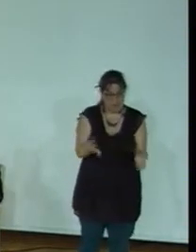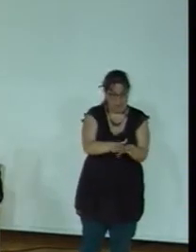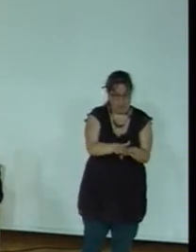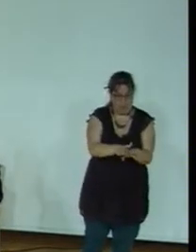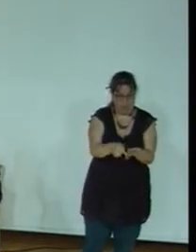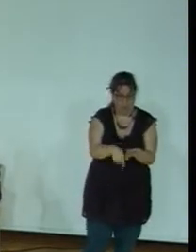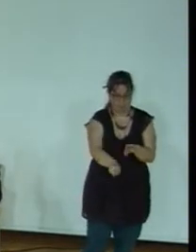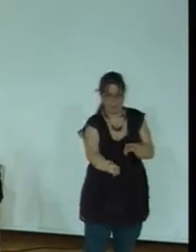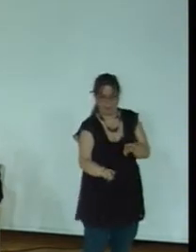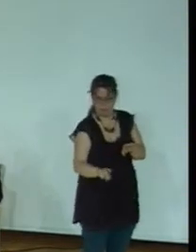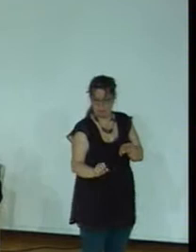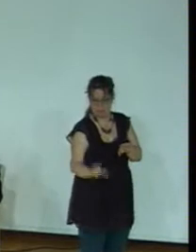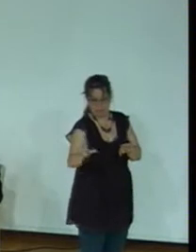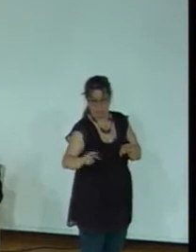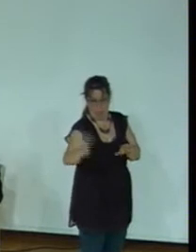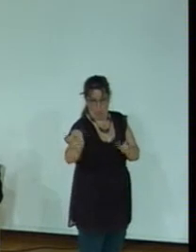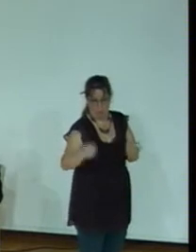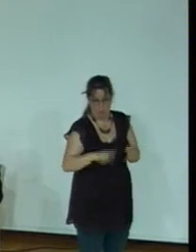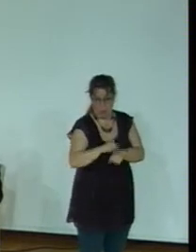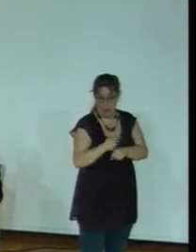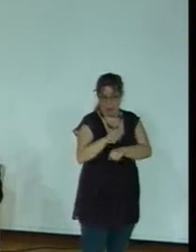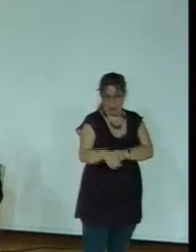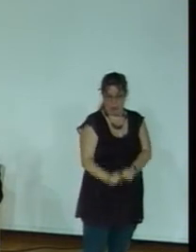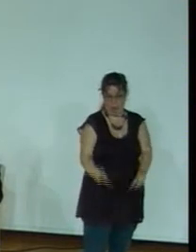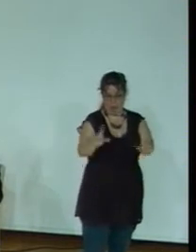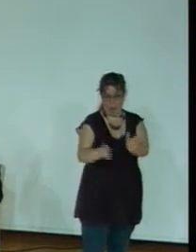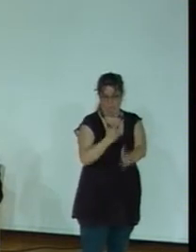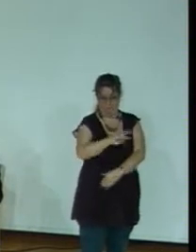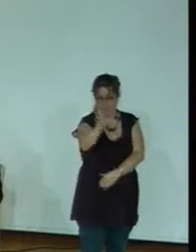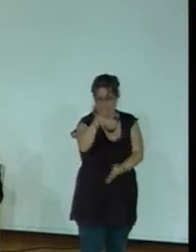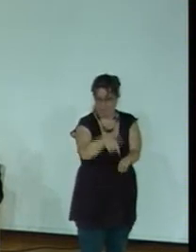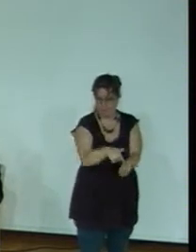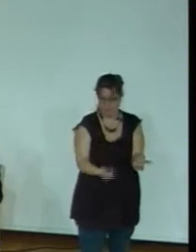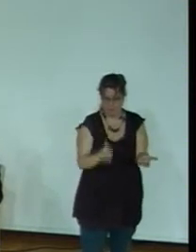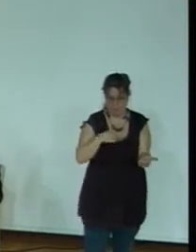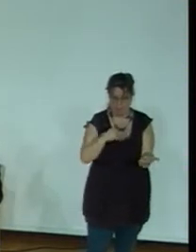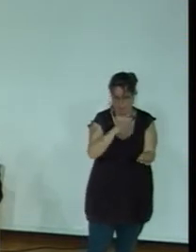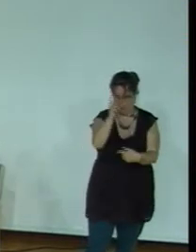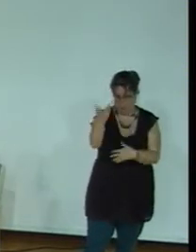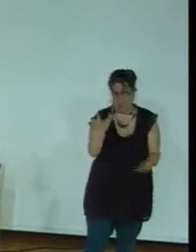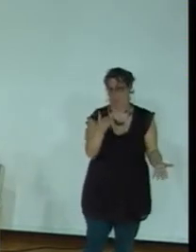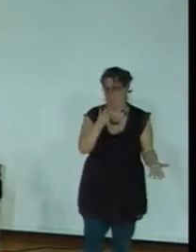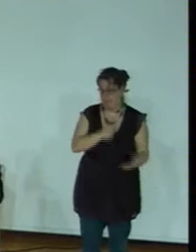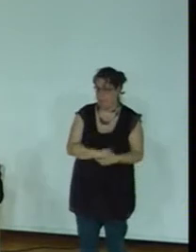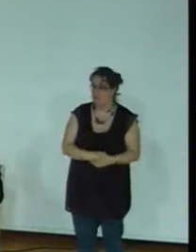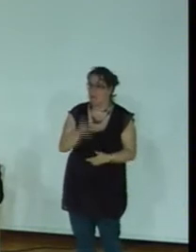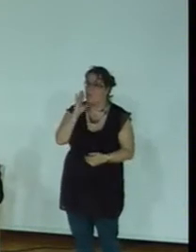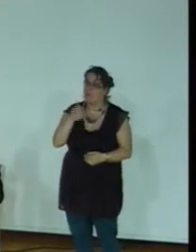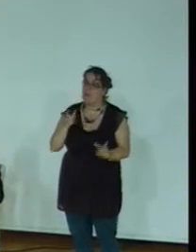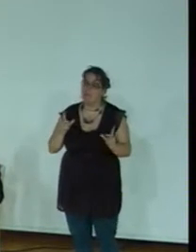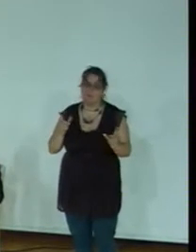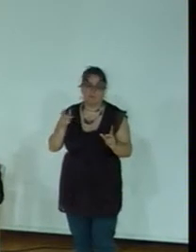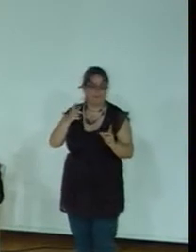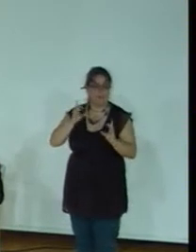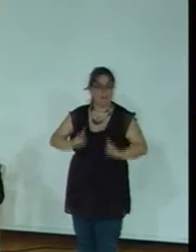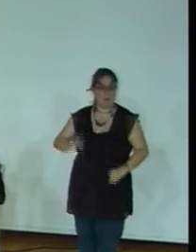3 heures, c'est un peu une perte de temps, c'est fatigant, agaçant. Donc le législateur s'est dit, ben, on va faire mieux, et ça avait été voté,